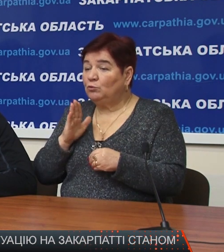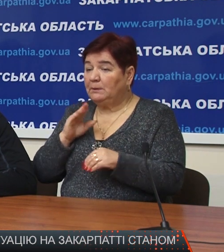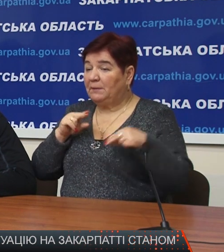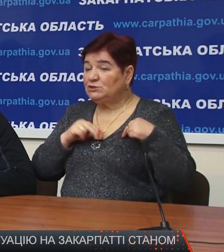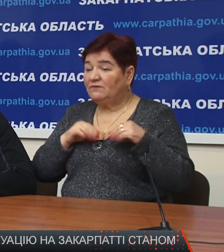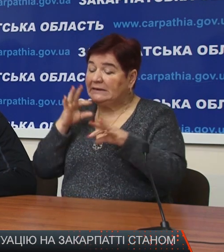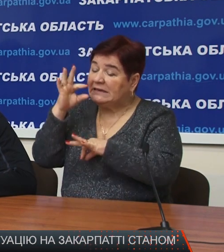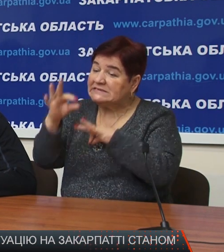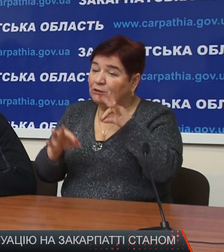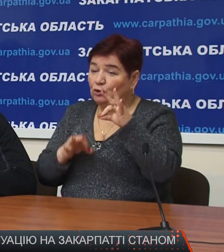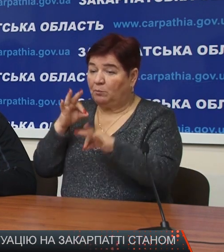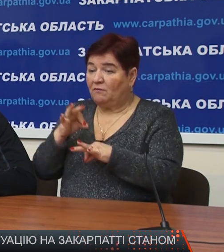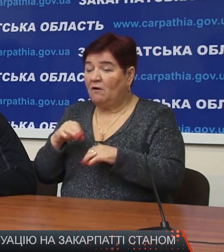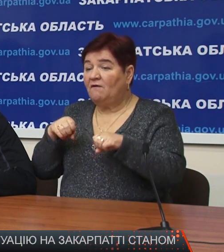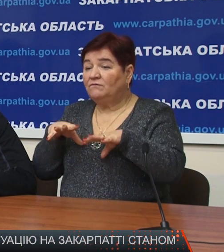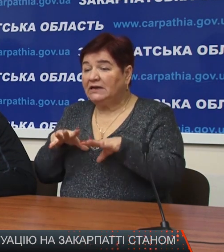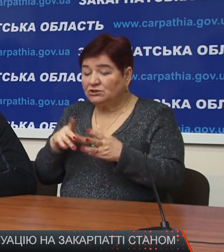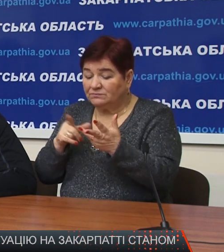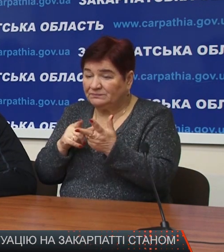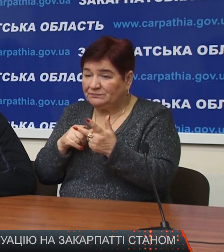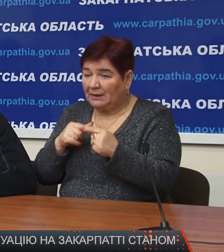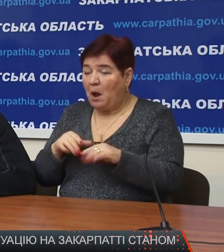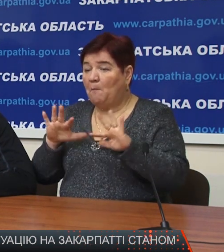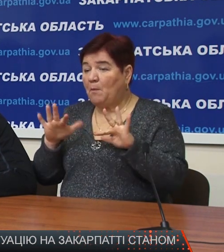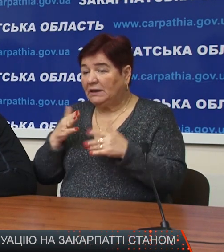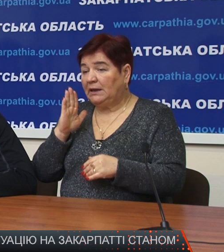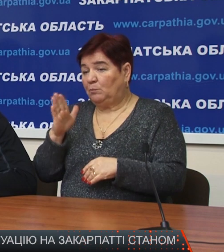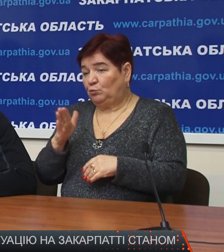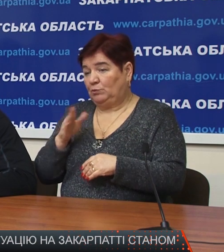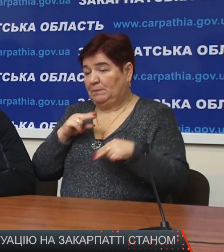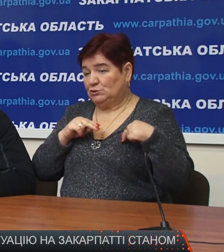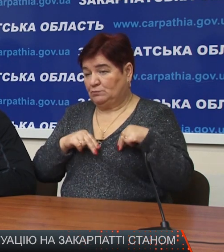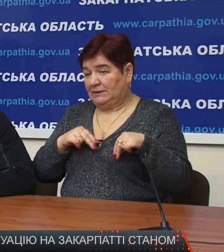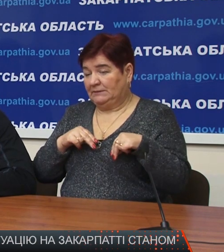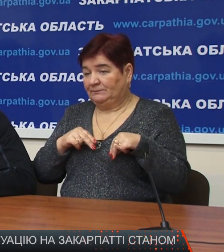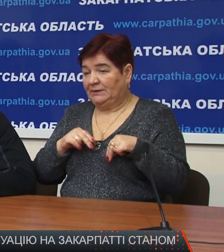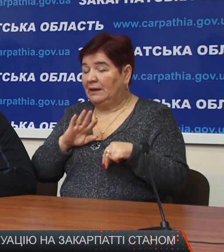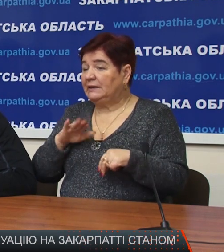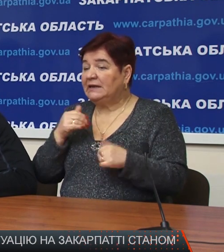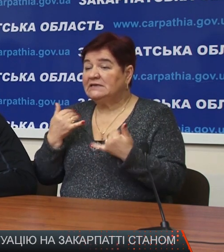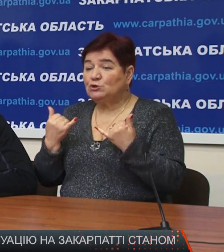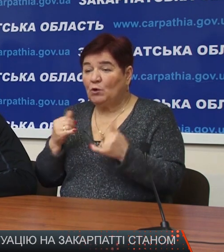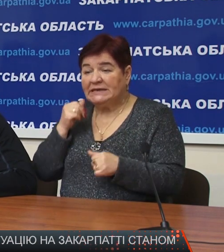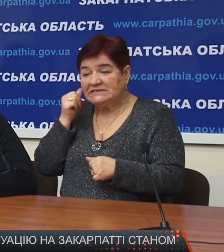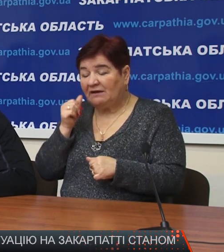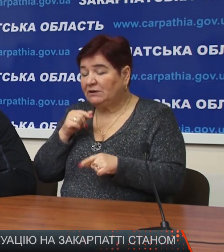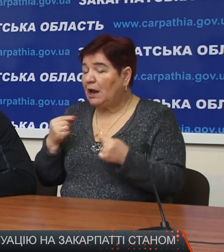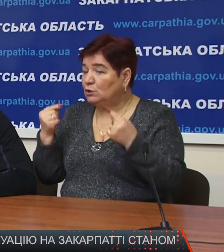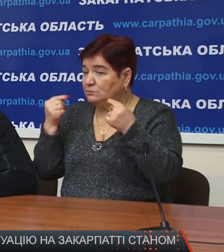цілодобово. Я надіюся, що там протягом дня вирішаться певні бюрократичні моменти і воно буде працювати. Якщо не сьогодні, то завтра там